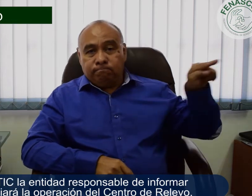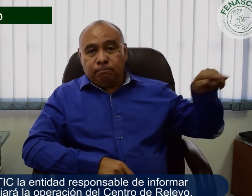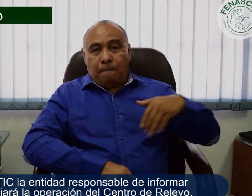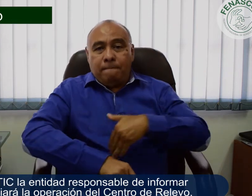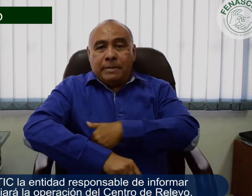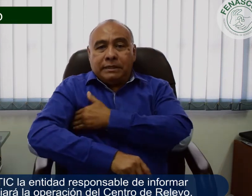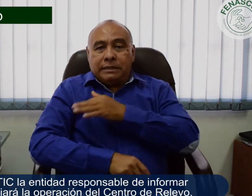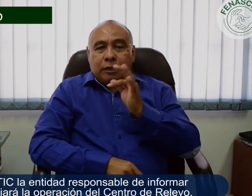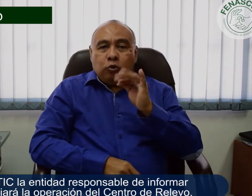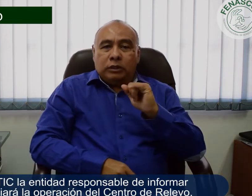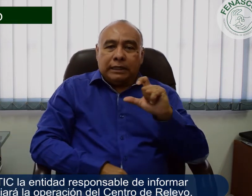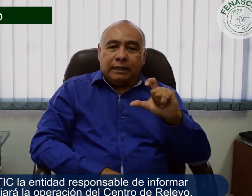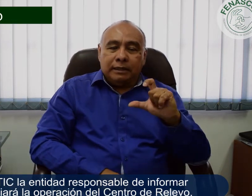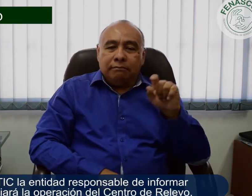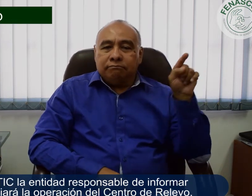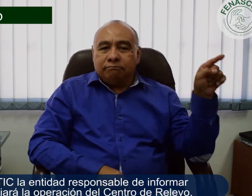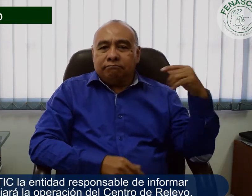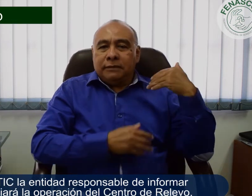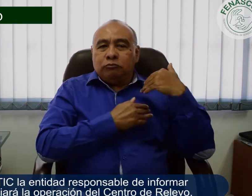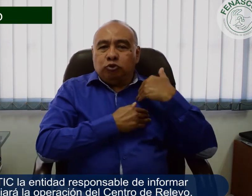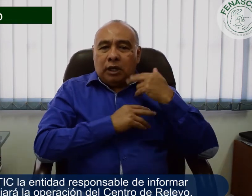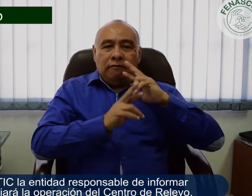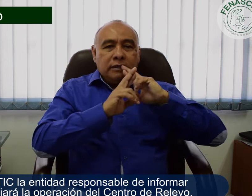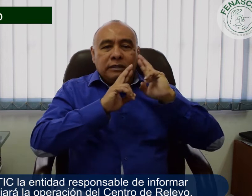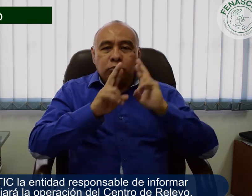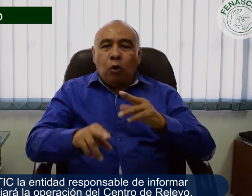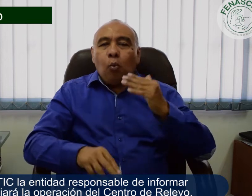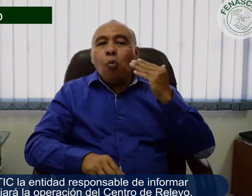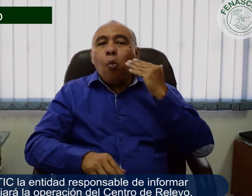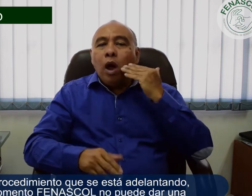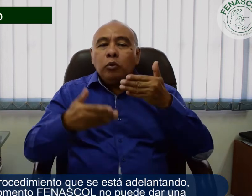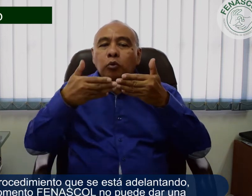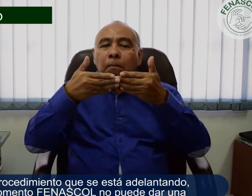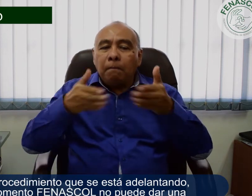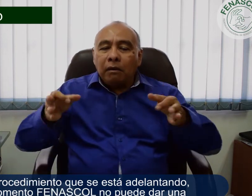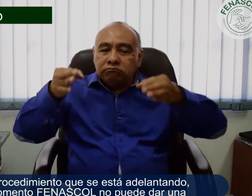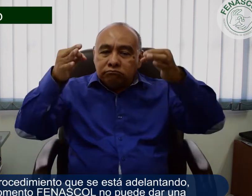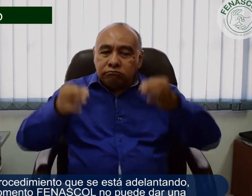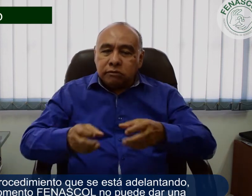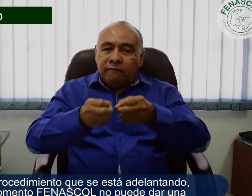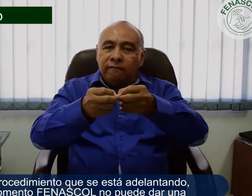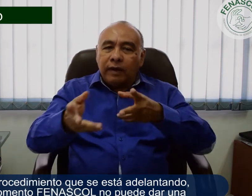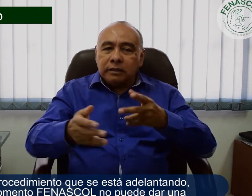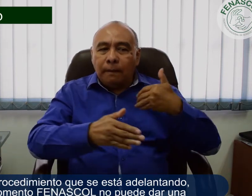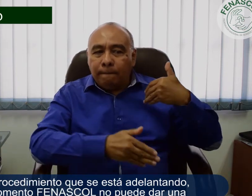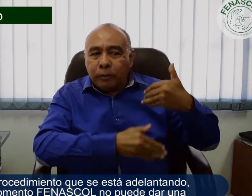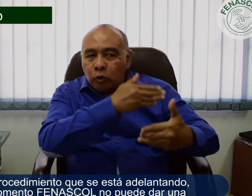responsable de informar cuándo iniciará la operación del centro de relevo y todo el procedimiento que se está